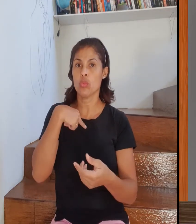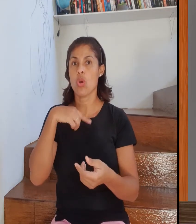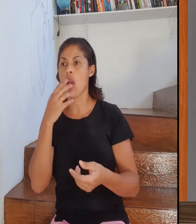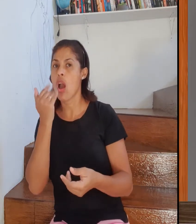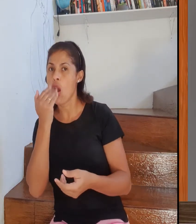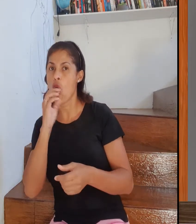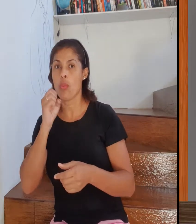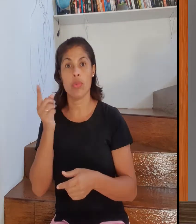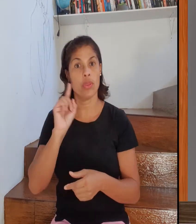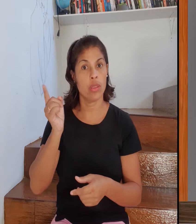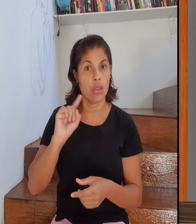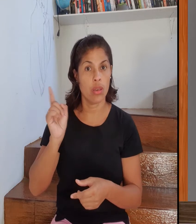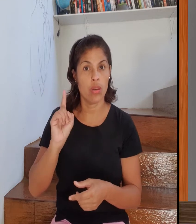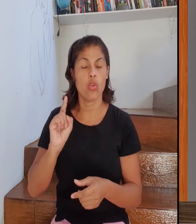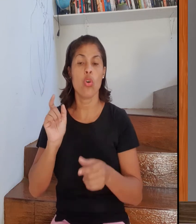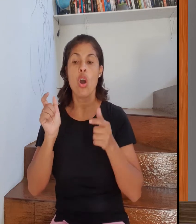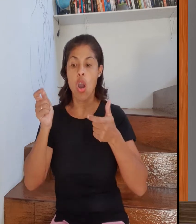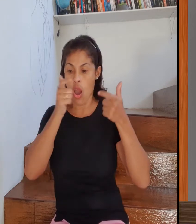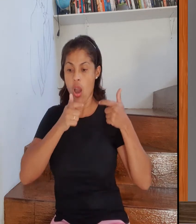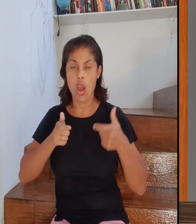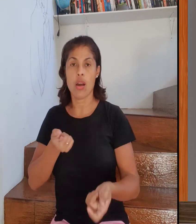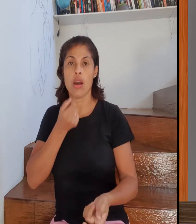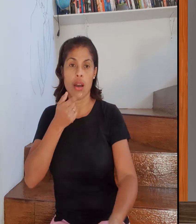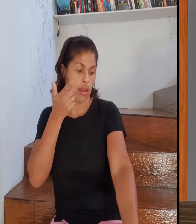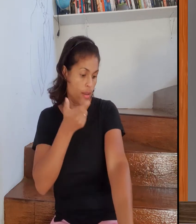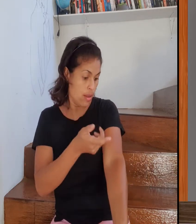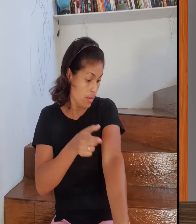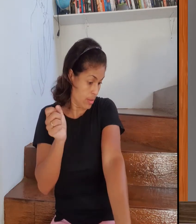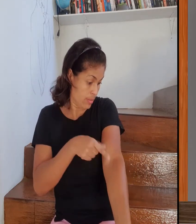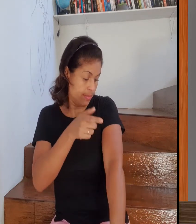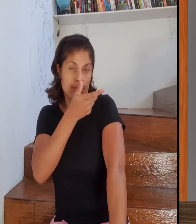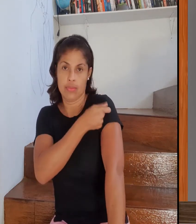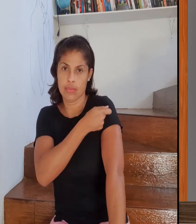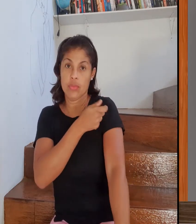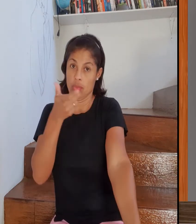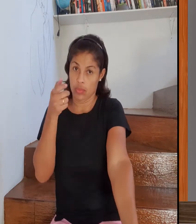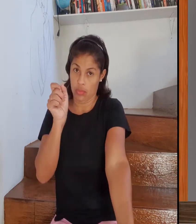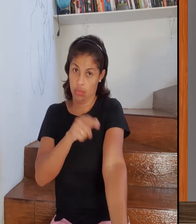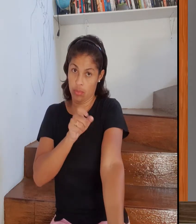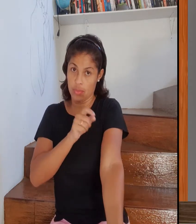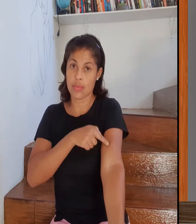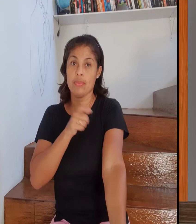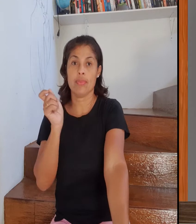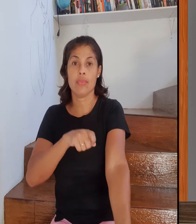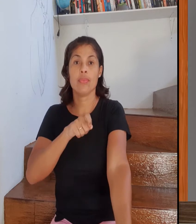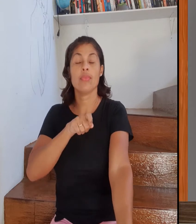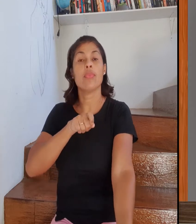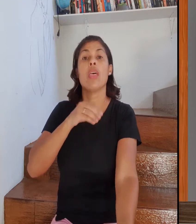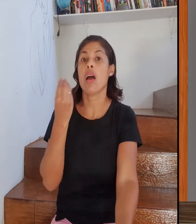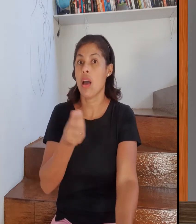com alimentos, a via de administração. Nós já vimos que a via intravenosa confere inicialmente